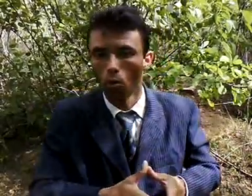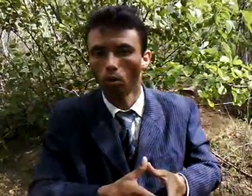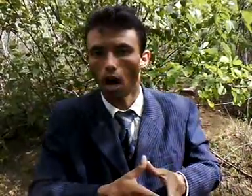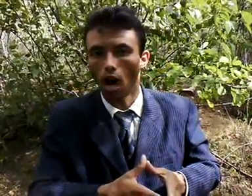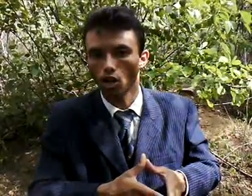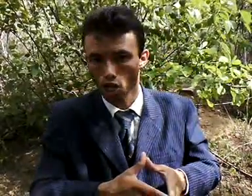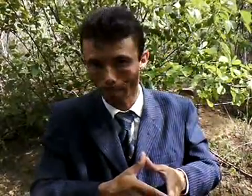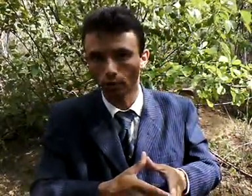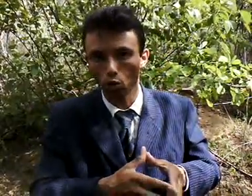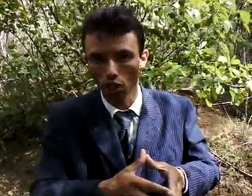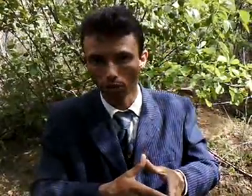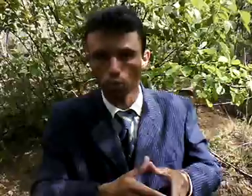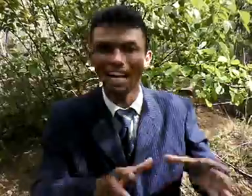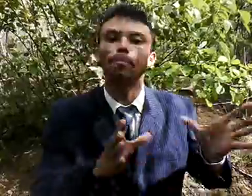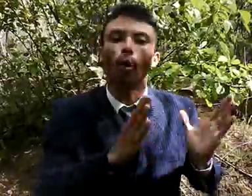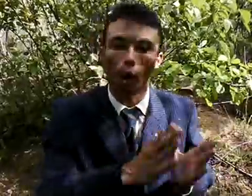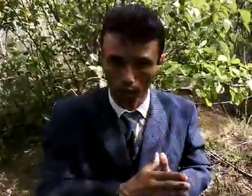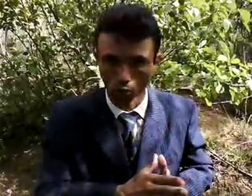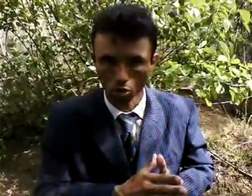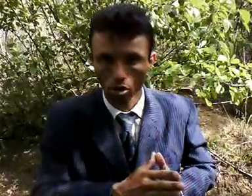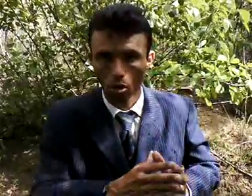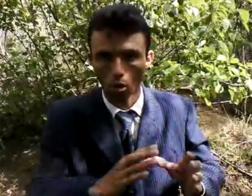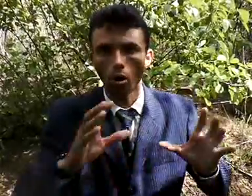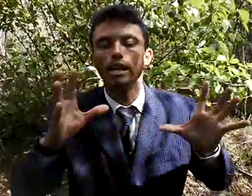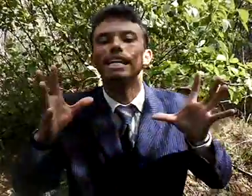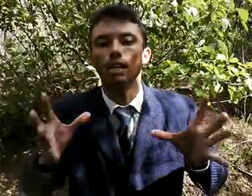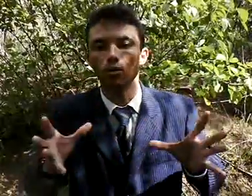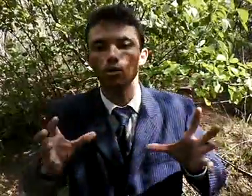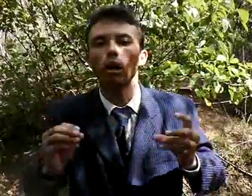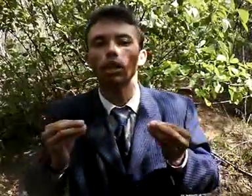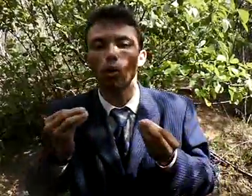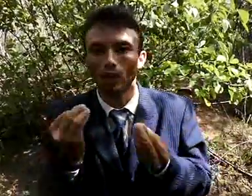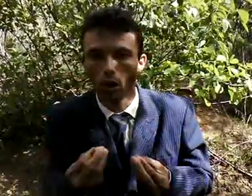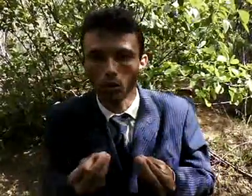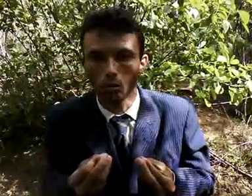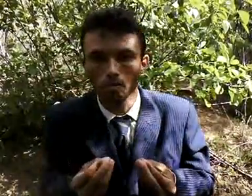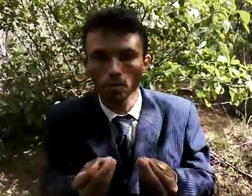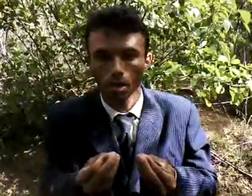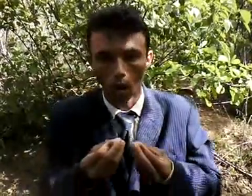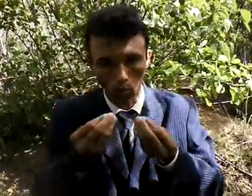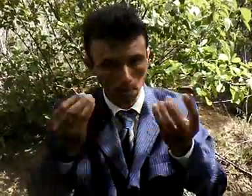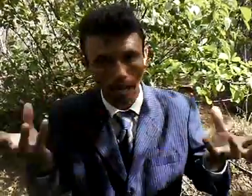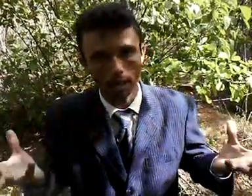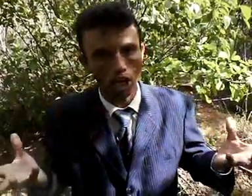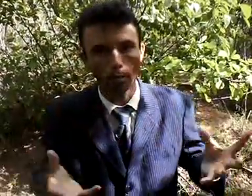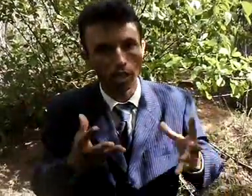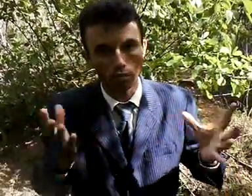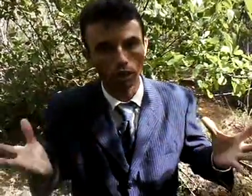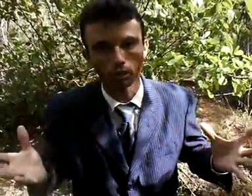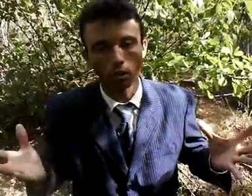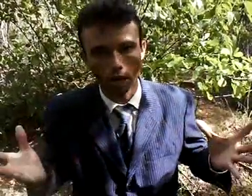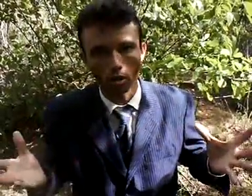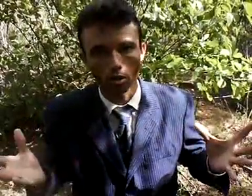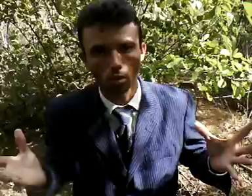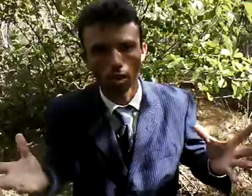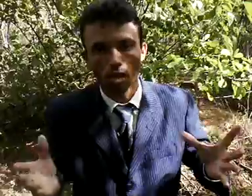adição chamada de livros apócrifos ou livros deuterocanônicos. Alguns padres chamam livro deuterocanônico.